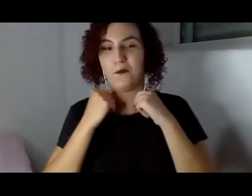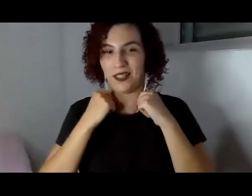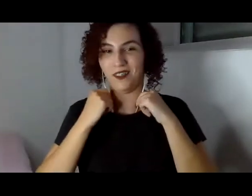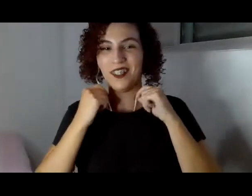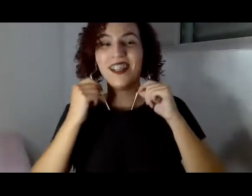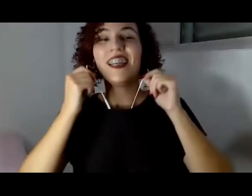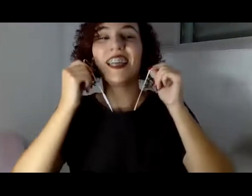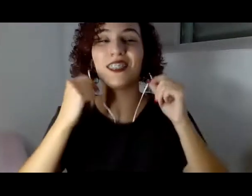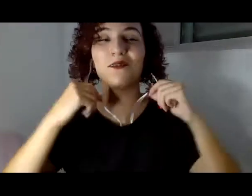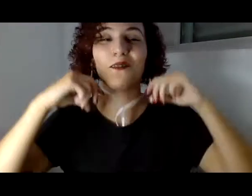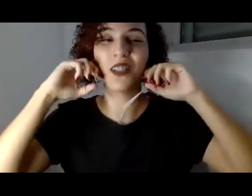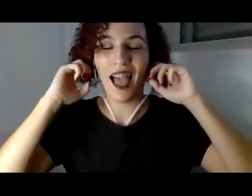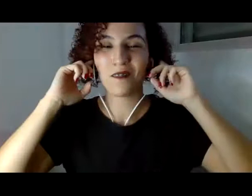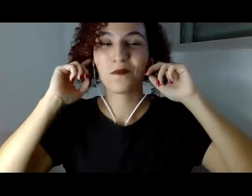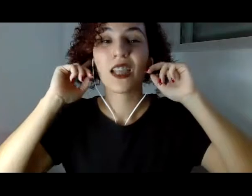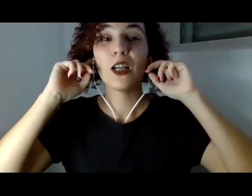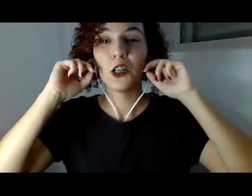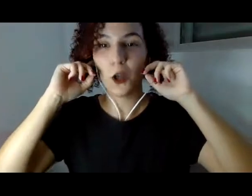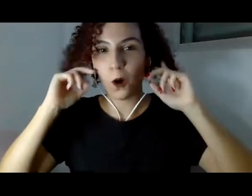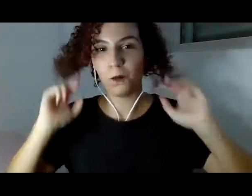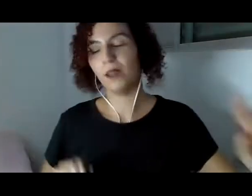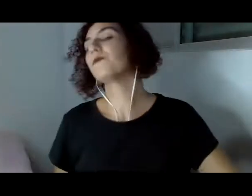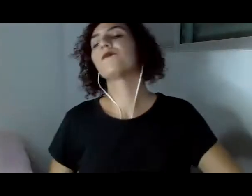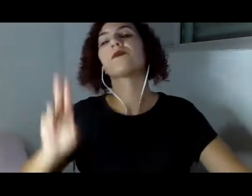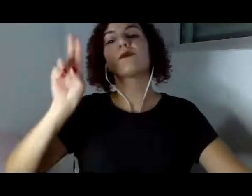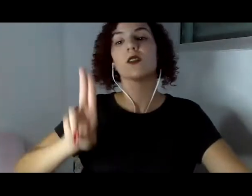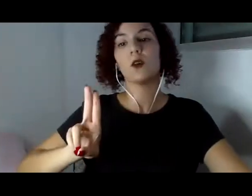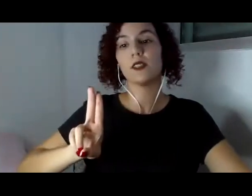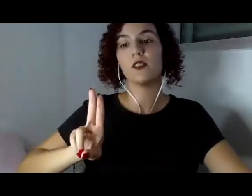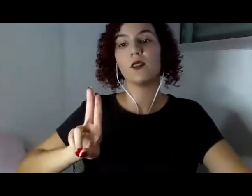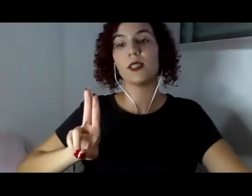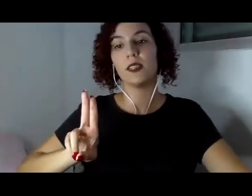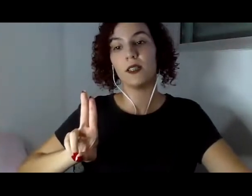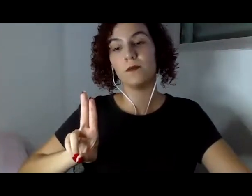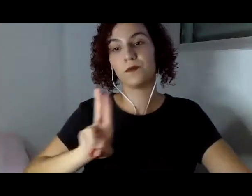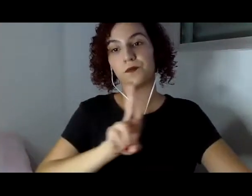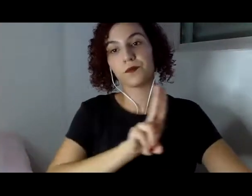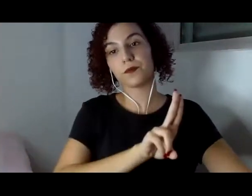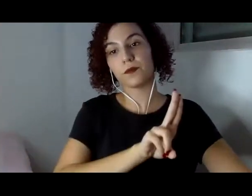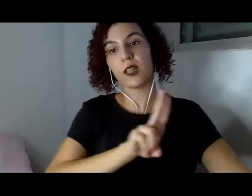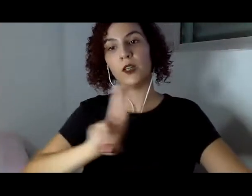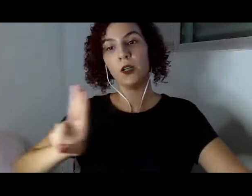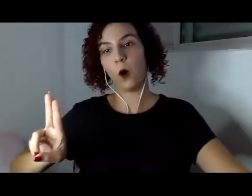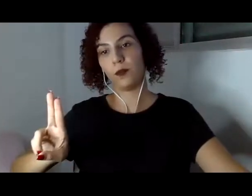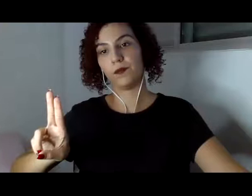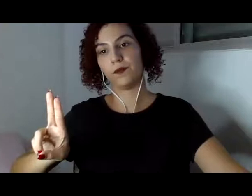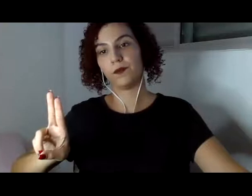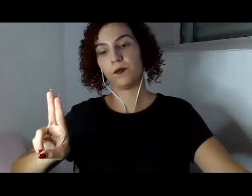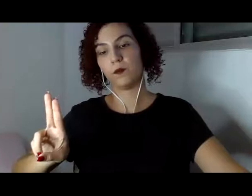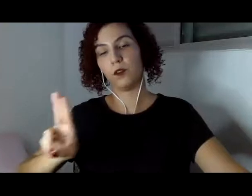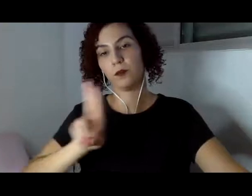essa informação. Então, vamos lá. Nome. 2 dedinhos assim.